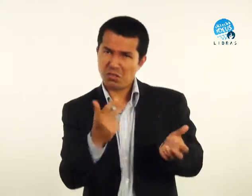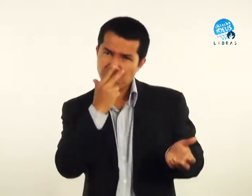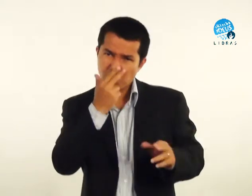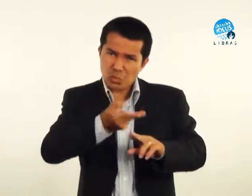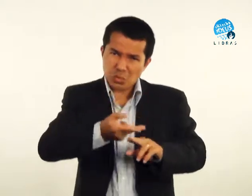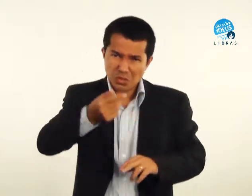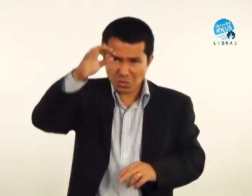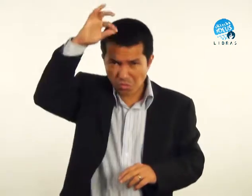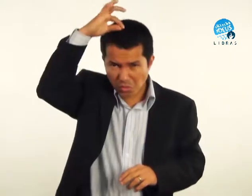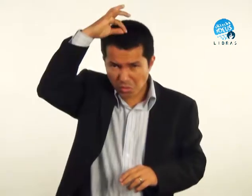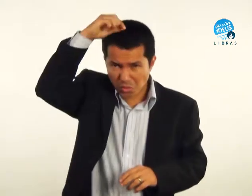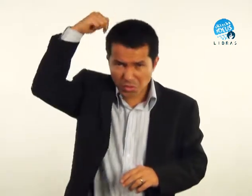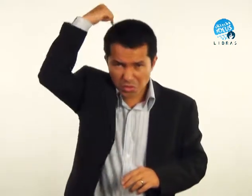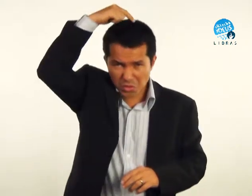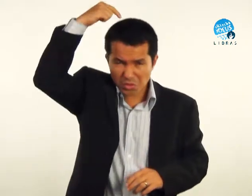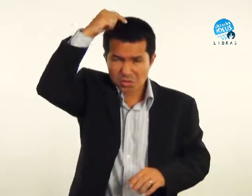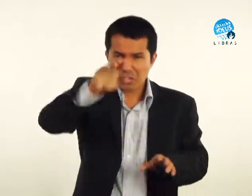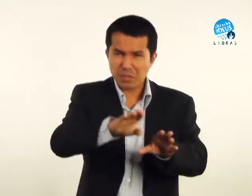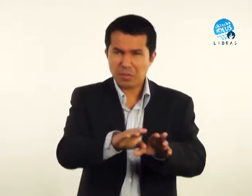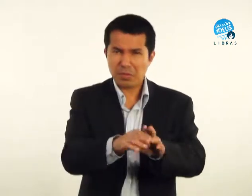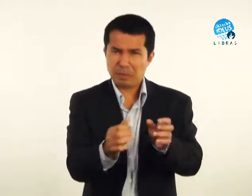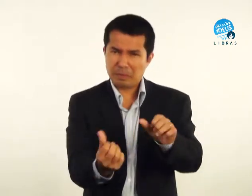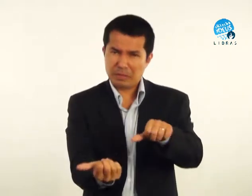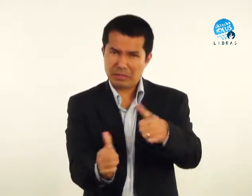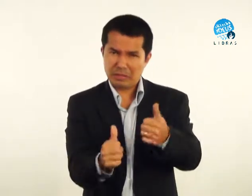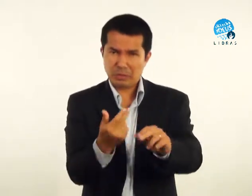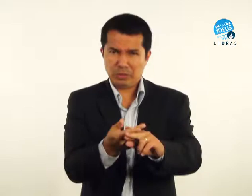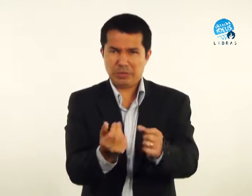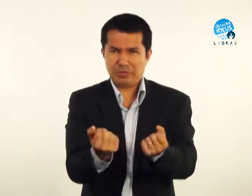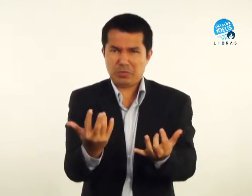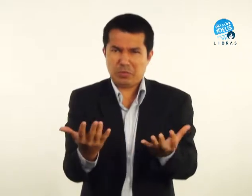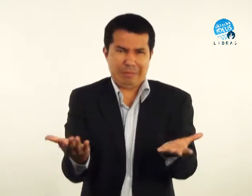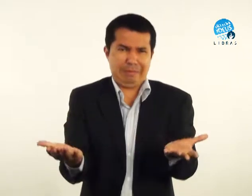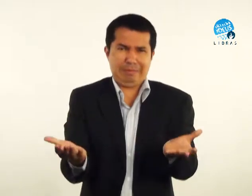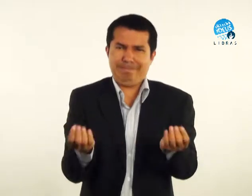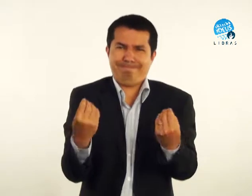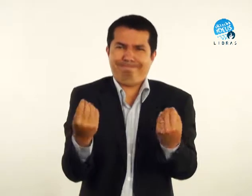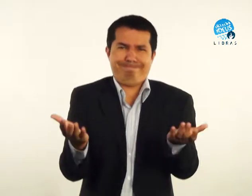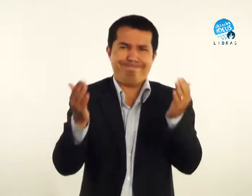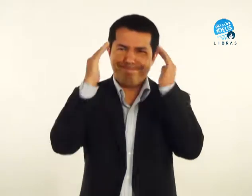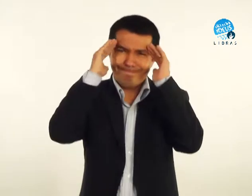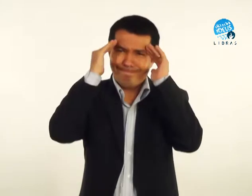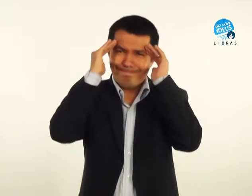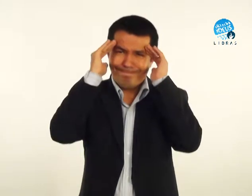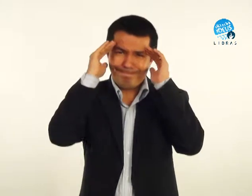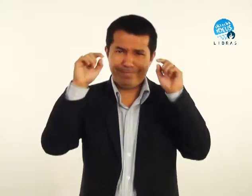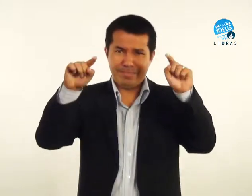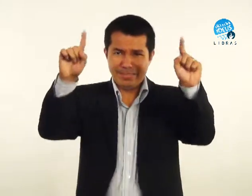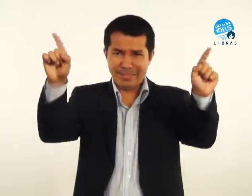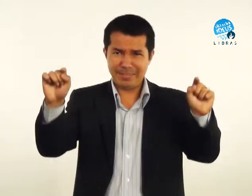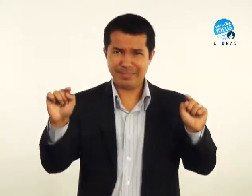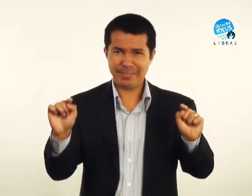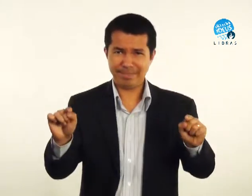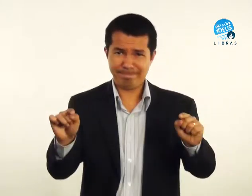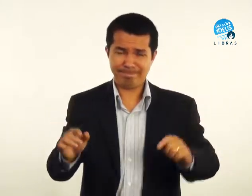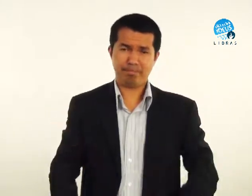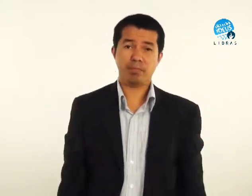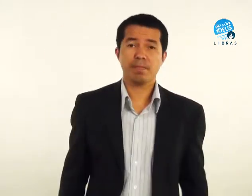Ele ficou sabendo disso porque Deus tinha dado uma profecia a João Batista. João Batista sabia quem